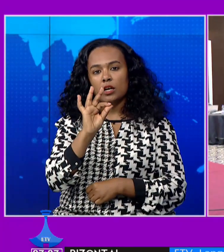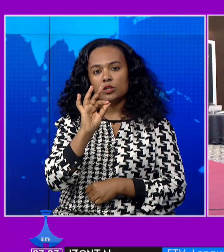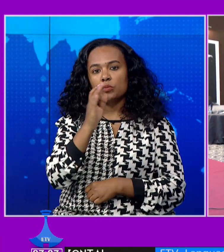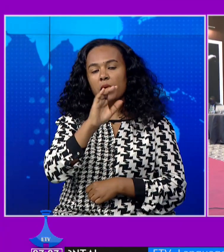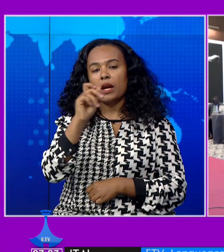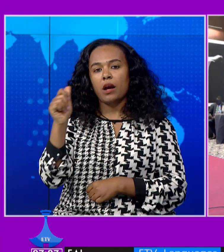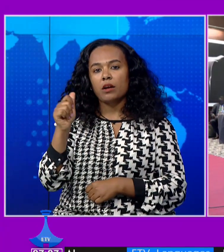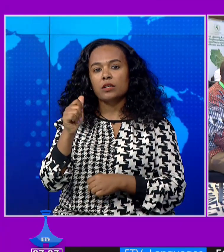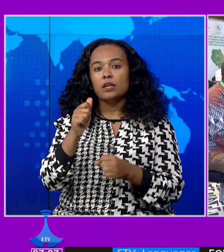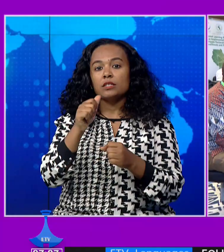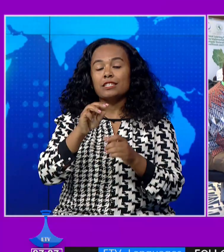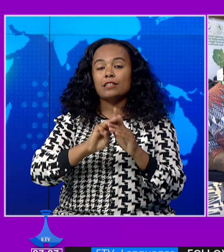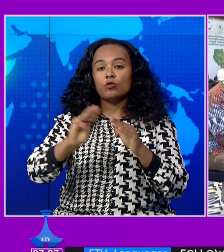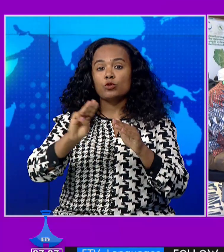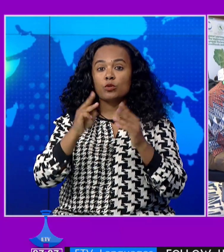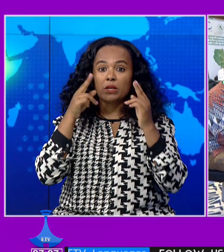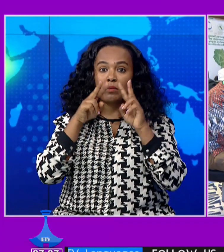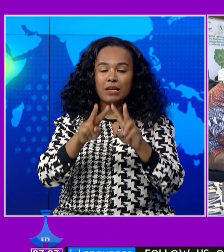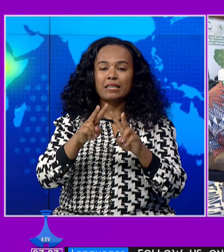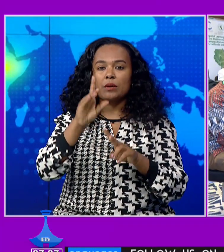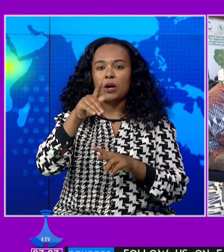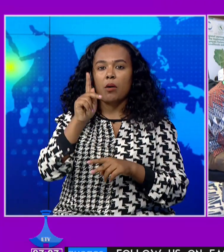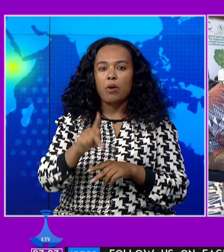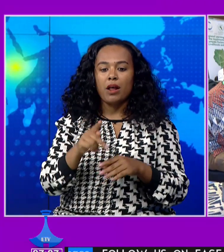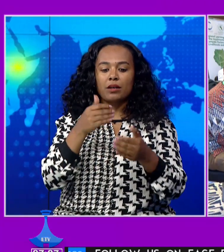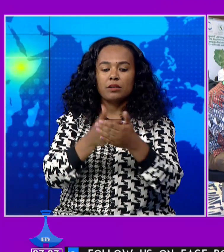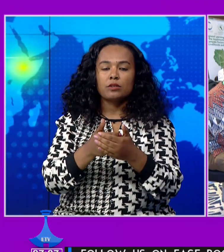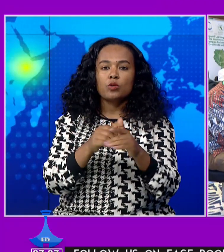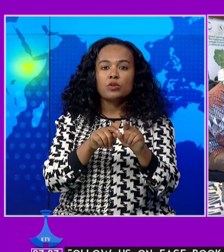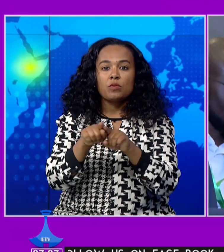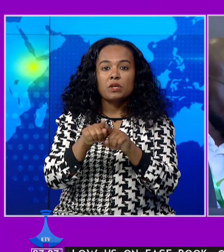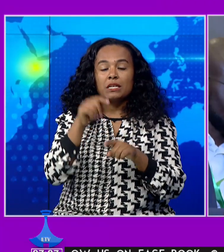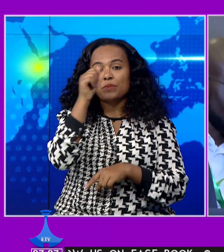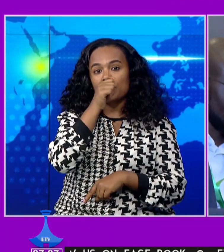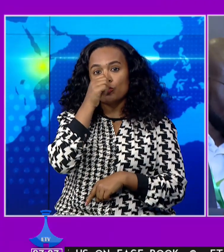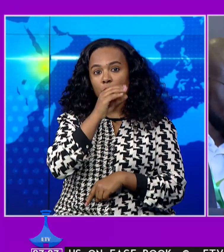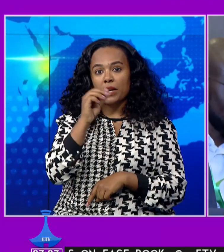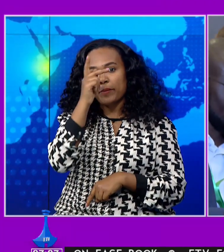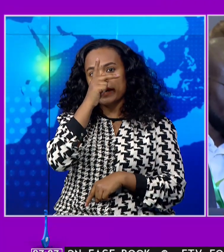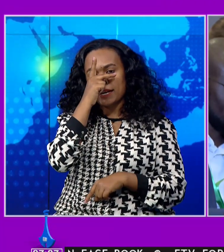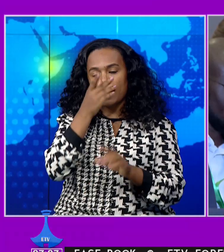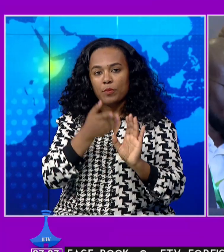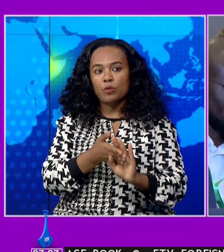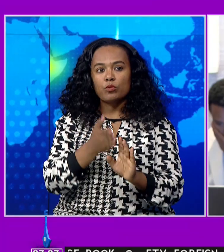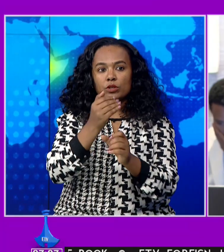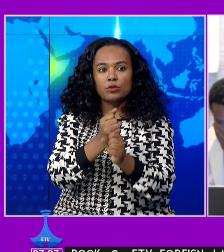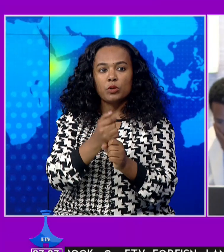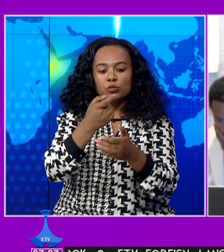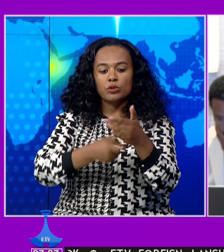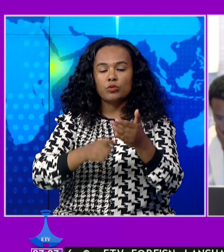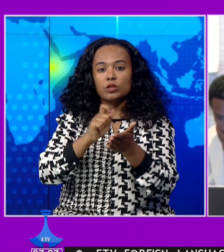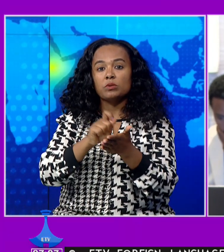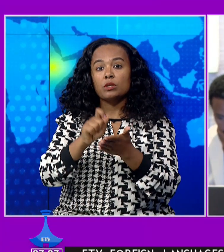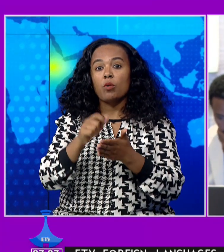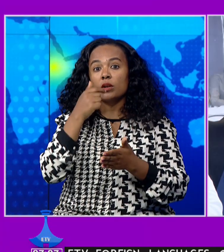በኢጋድ ቀጠና ስደተኞችን በተመለከተ በካምፓላ የተደረሰው ስምምነት በኢትዮጵያና በኬንያ በኩል ተጨባጭ ውጤቶች ተመዝግበዋል ያሉት